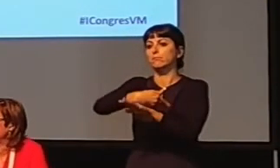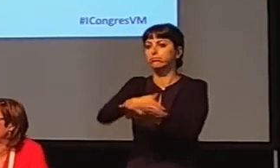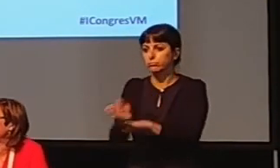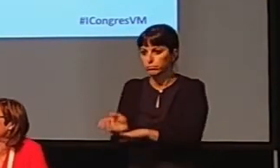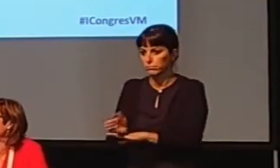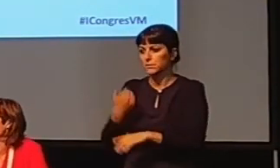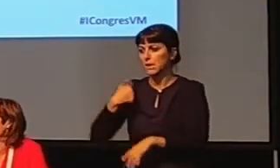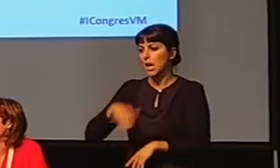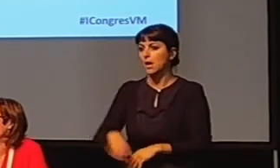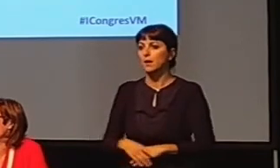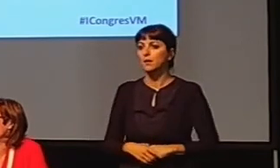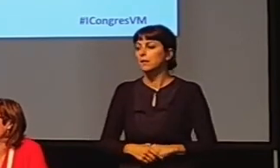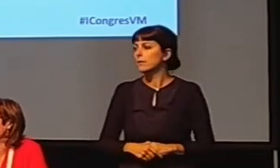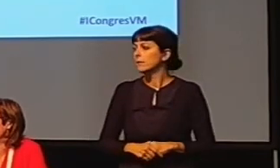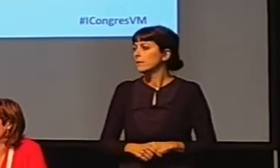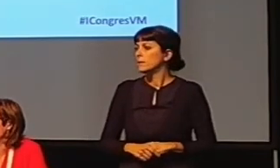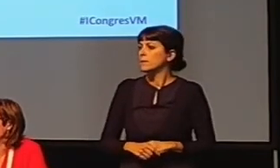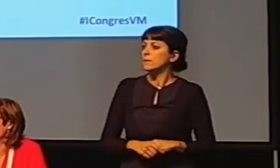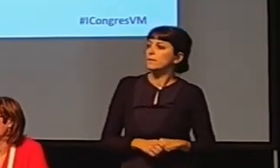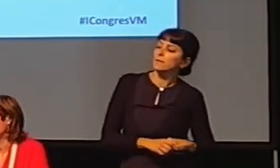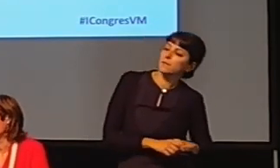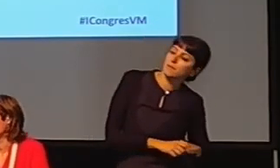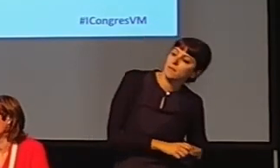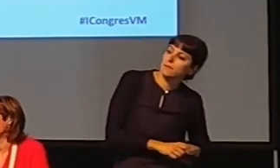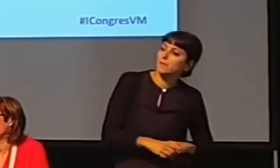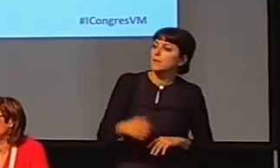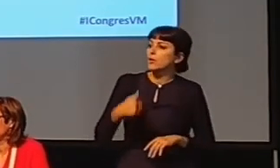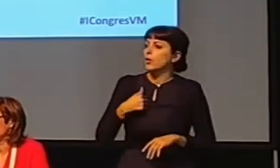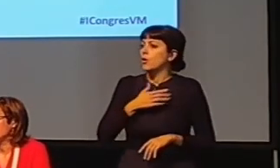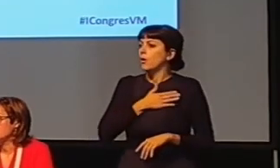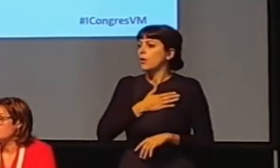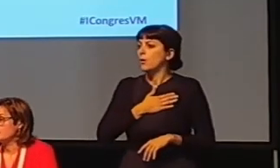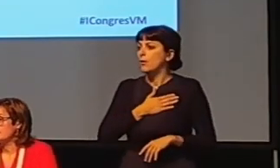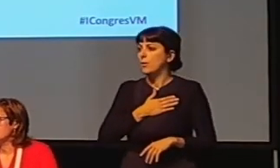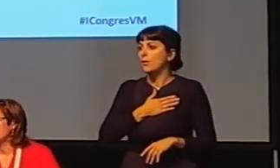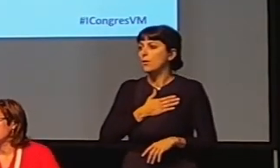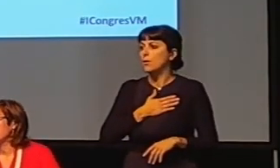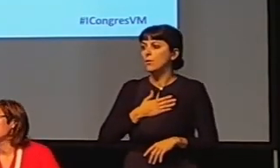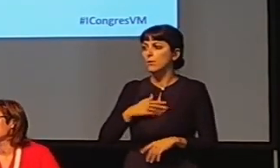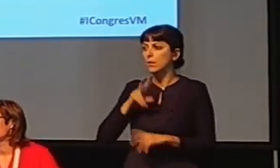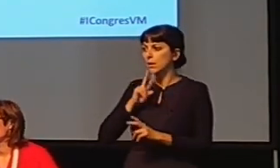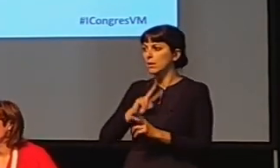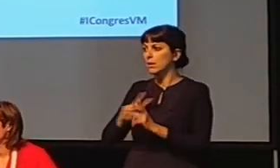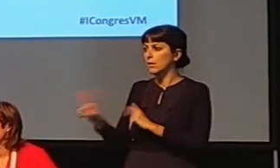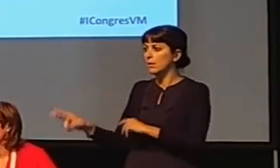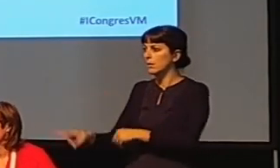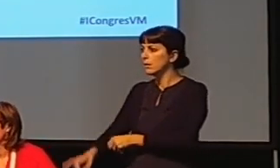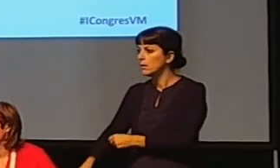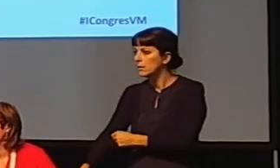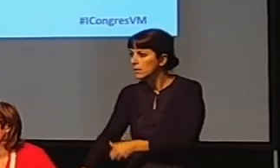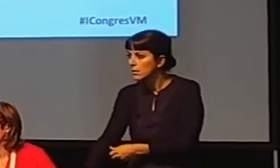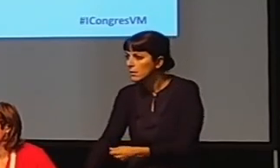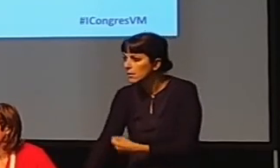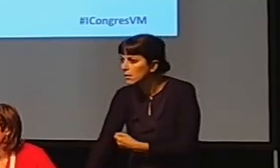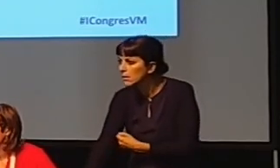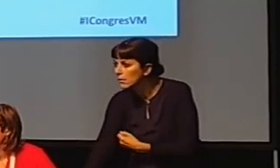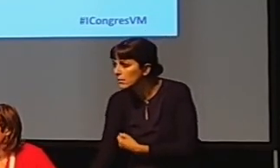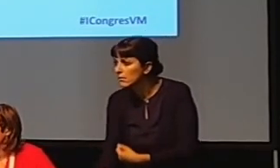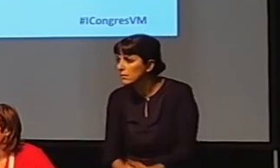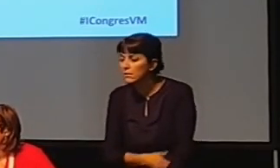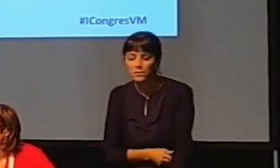tard. Endavant. Re, volia sumar-me a la companya, perquè bueno, ja aprofitant que hi ha aquí representants